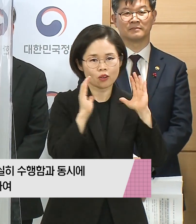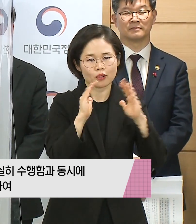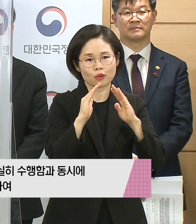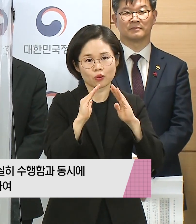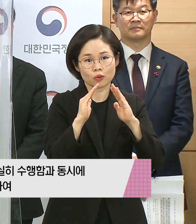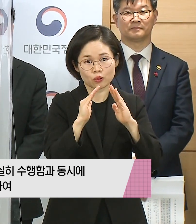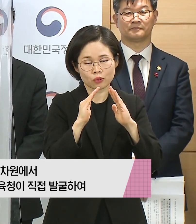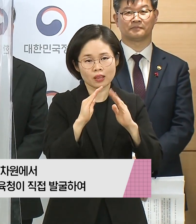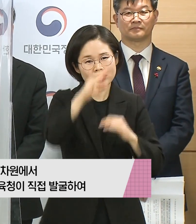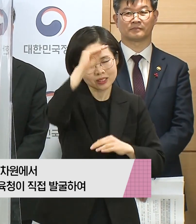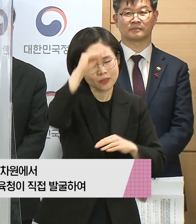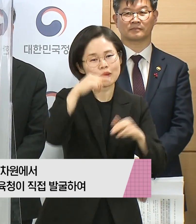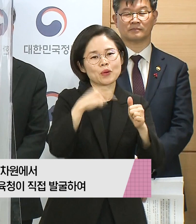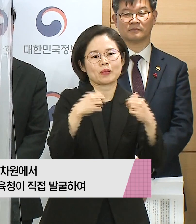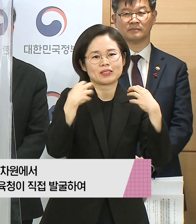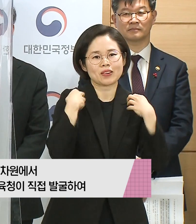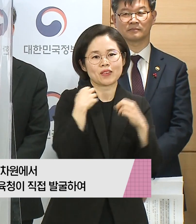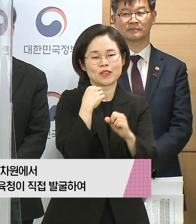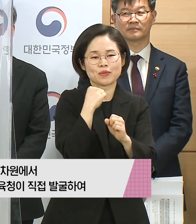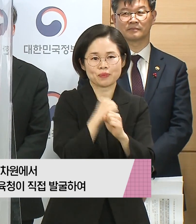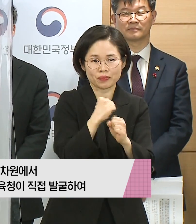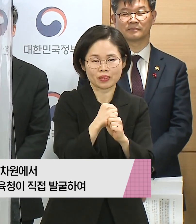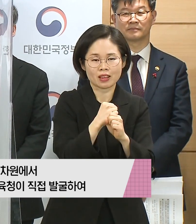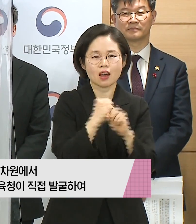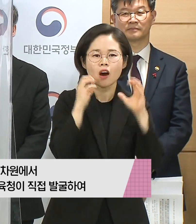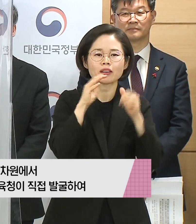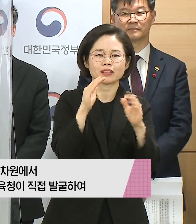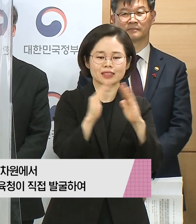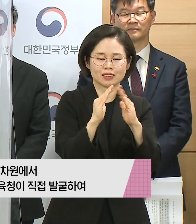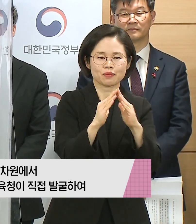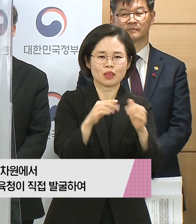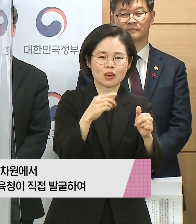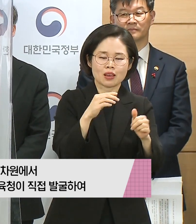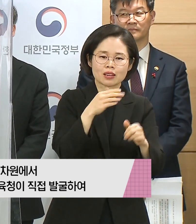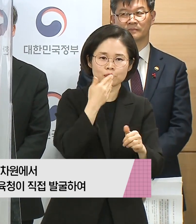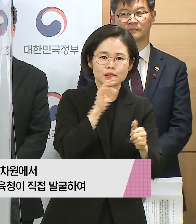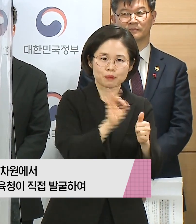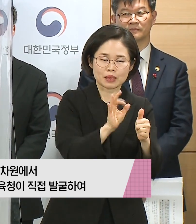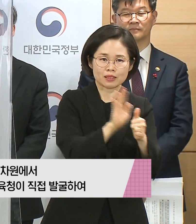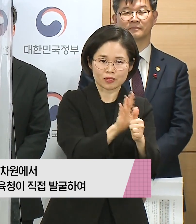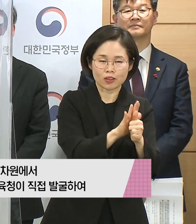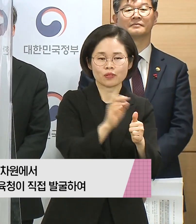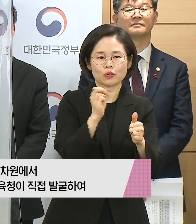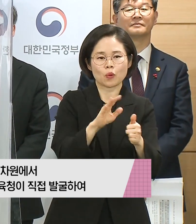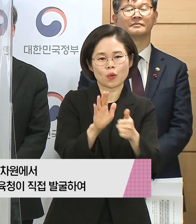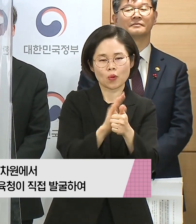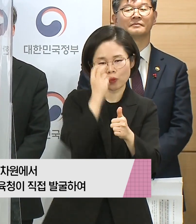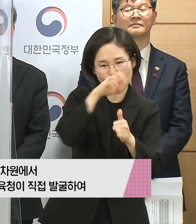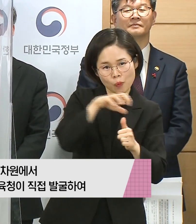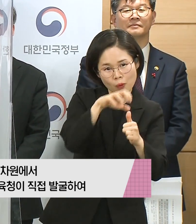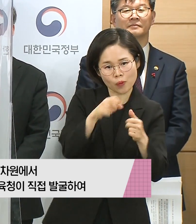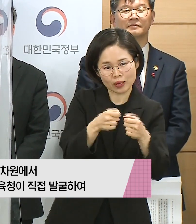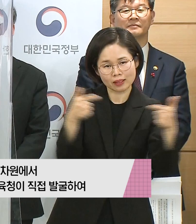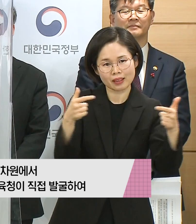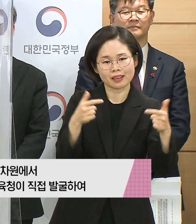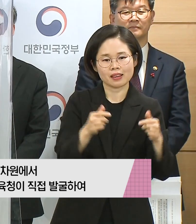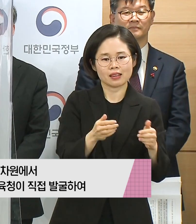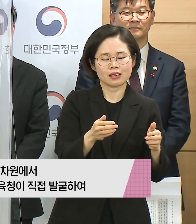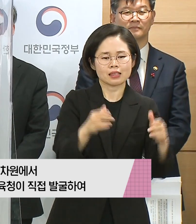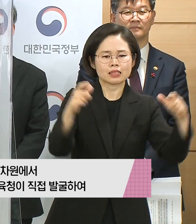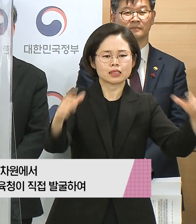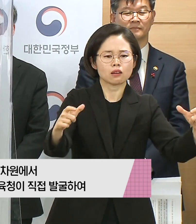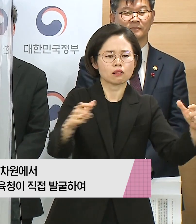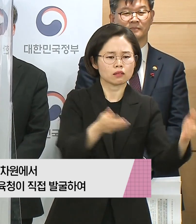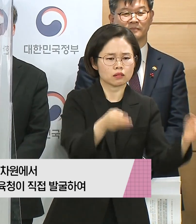선도교육청을 운영하여 어린이집 급식비 지원, 돌봄 확대 등 지역 차원에서 기관 간 격차